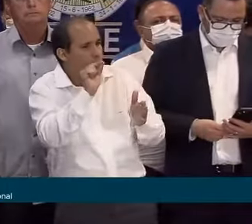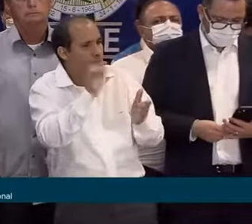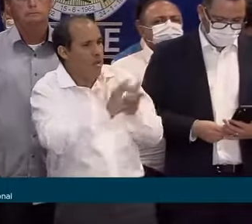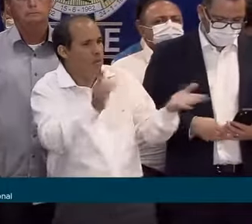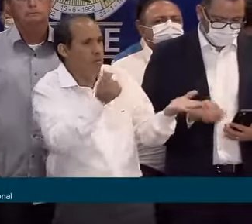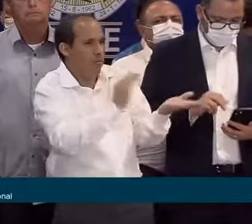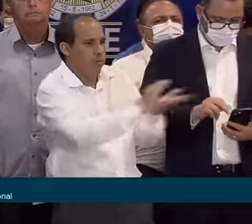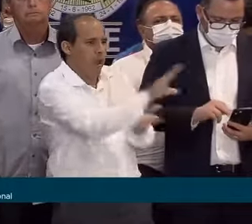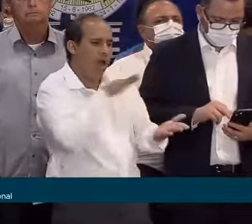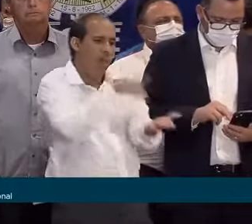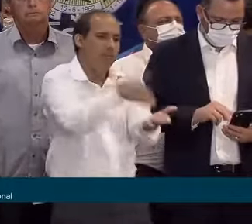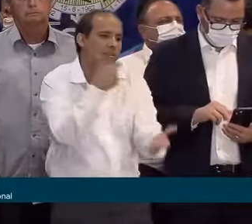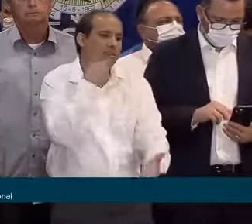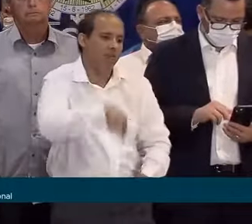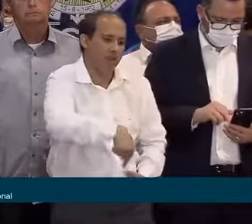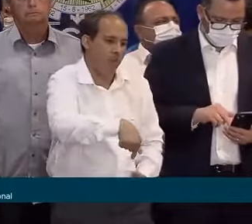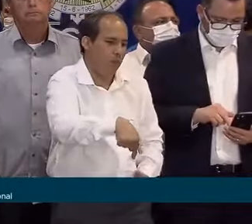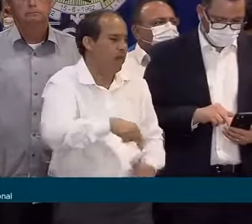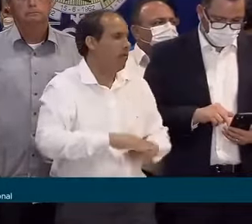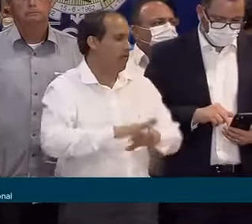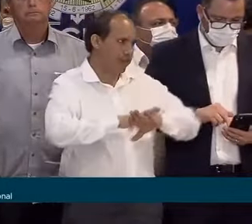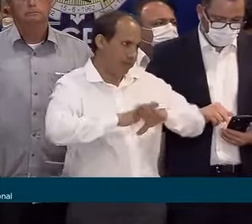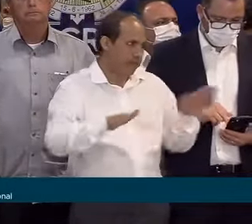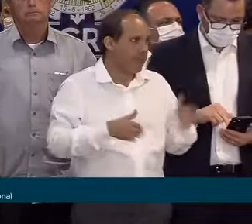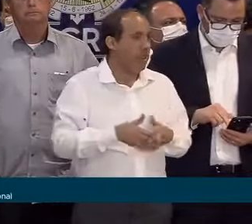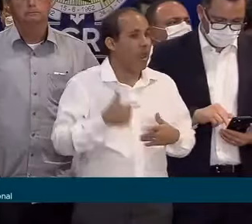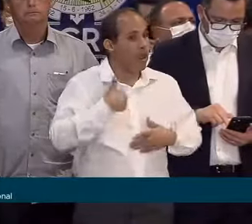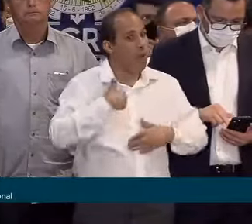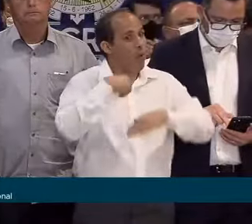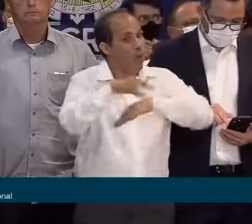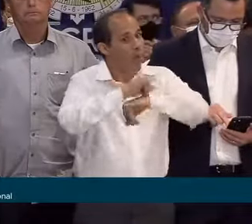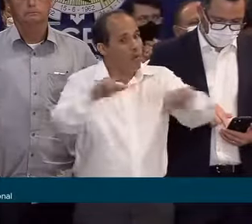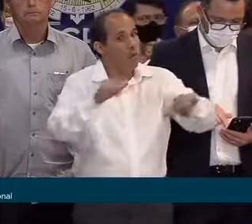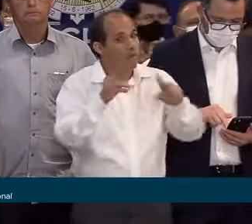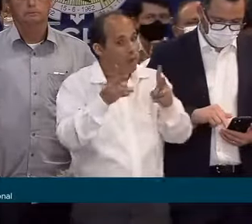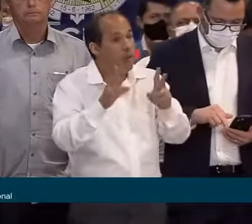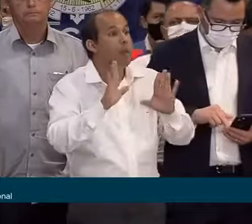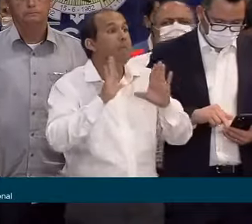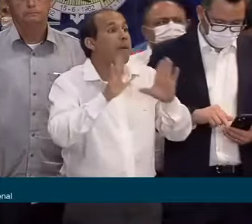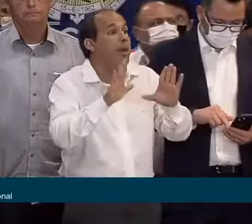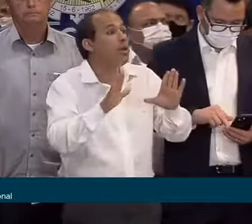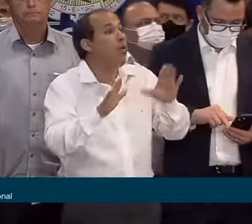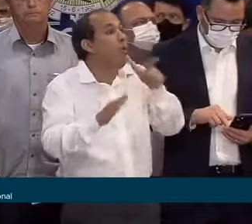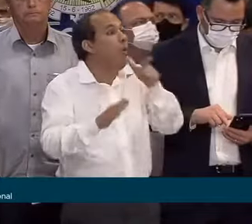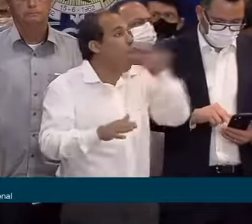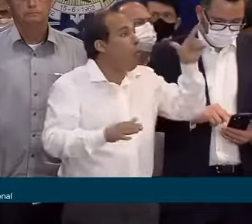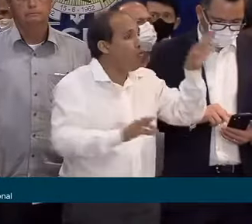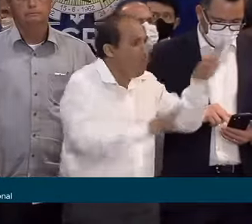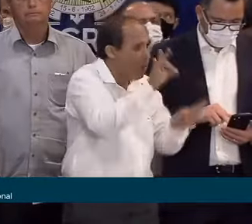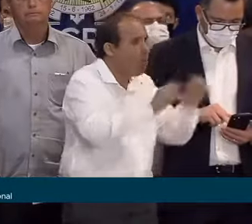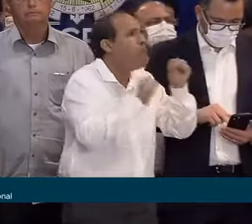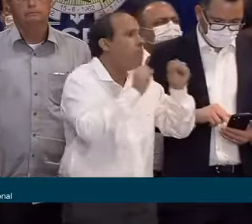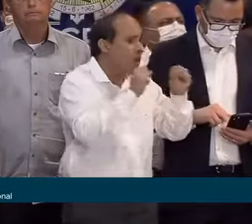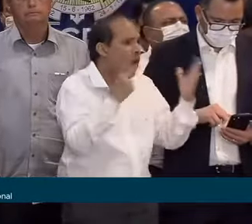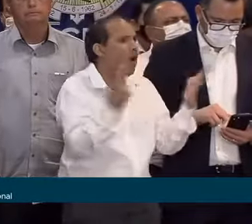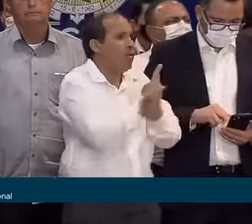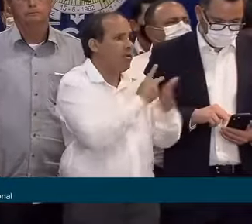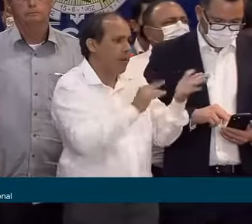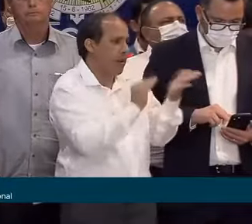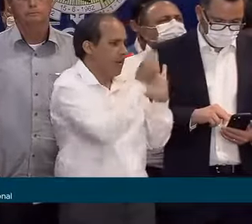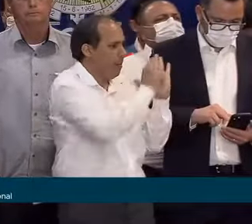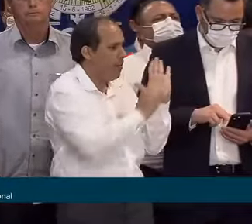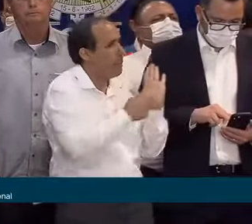esperamos fazer até sexta-feira, tá? No que eu anunciei aqui. Isso não significa que outros planos não possam ser apresentados.